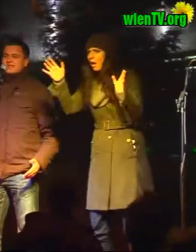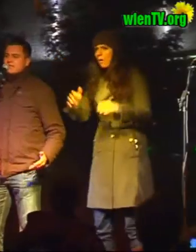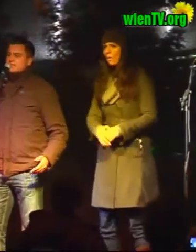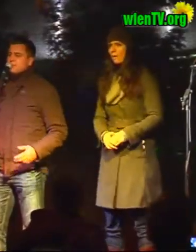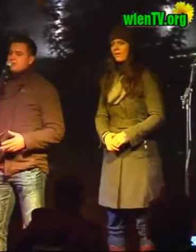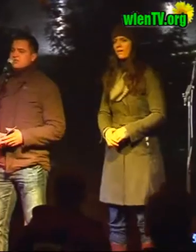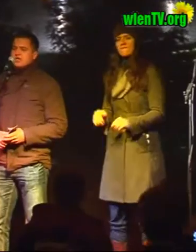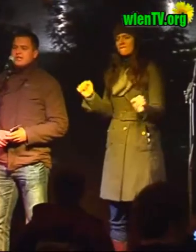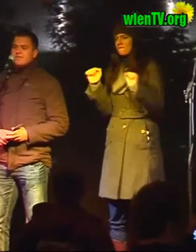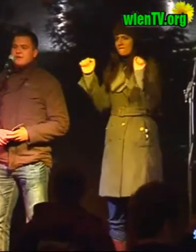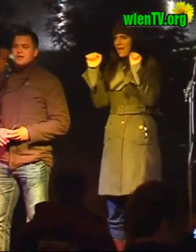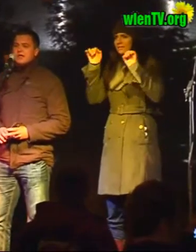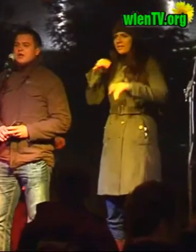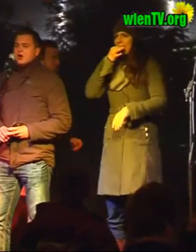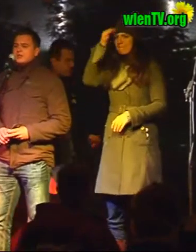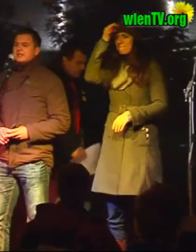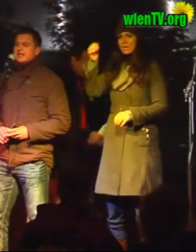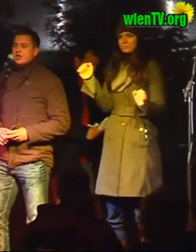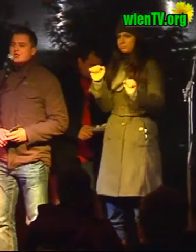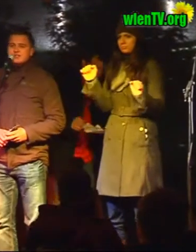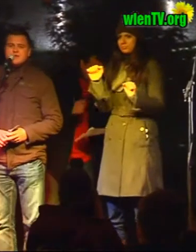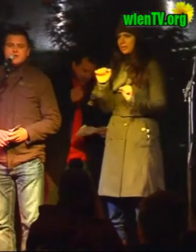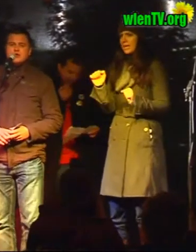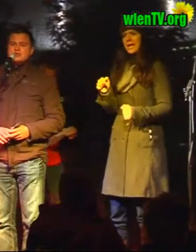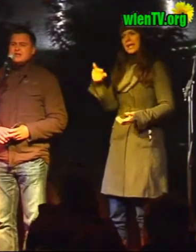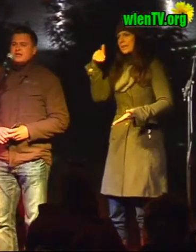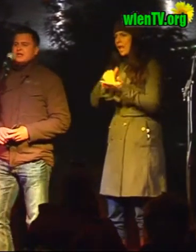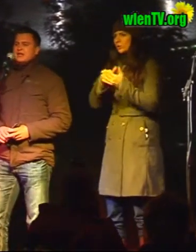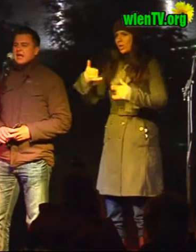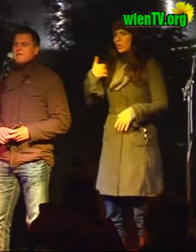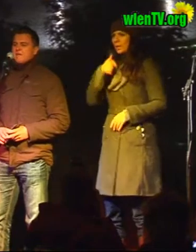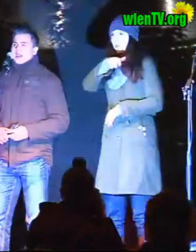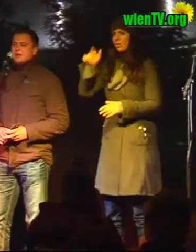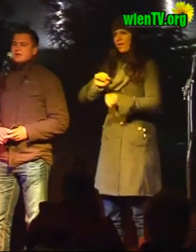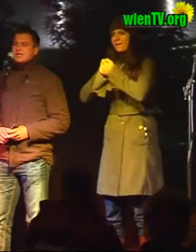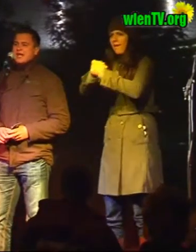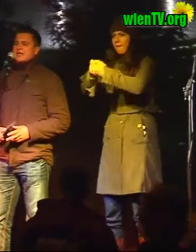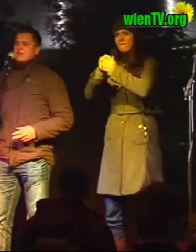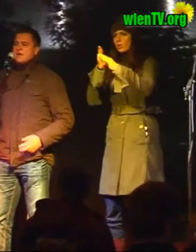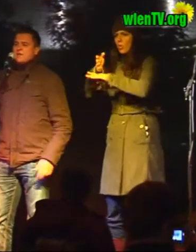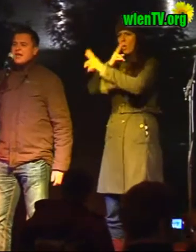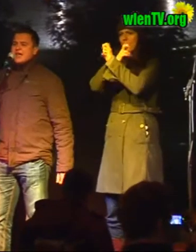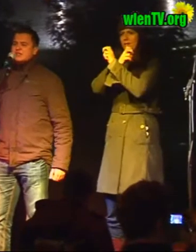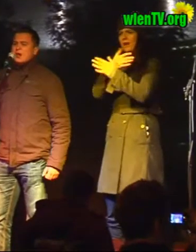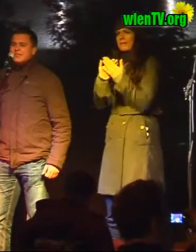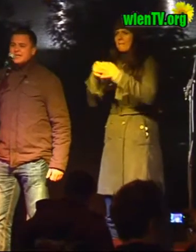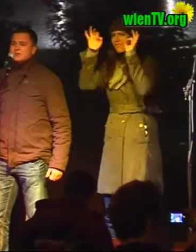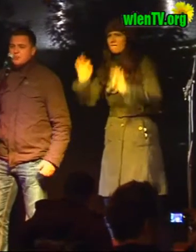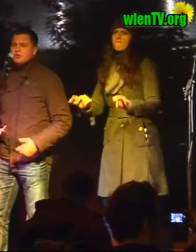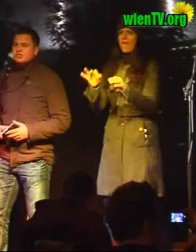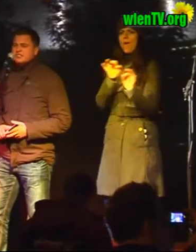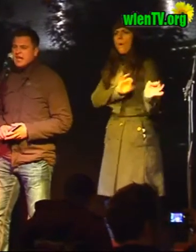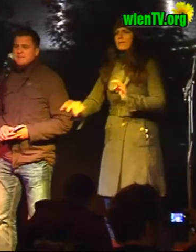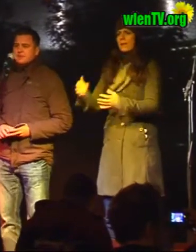Der Wahnsinn, das Bild, was sie da gibt für mich. Hunderte, Tausende von Jugendlichen kämpfen quer über Österreich für ein faires,